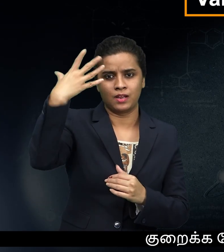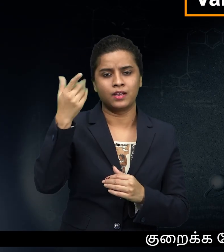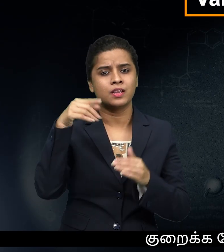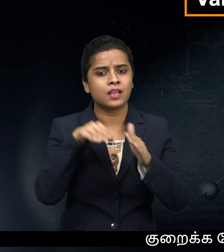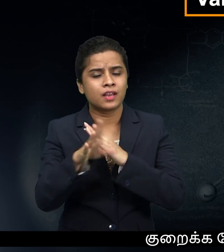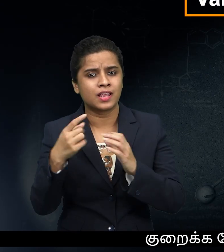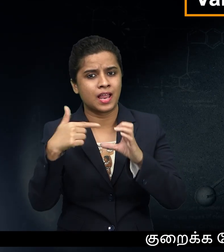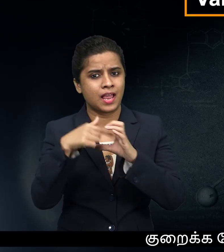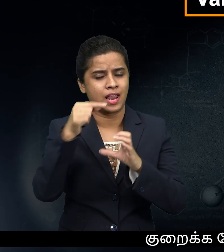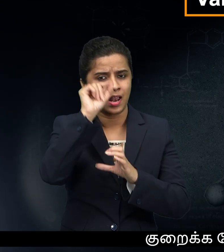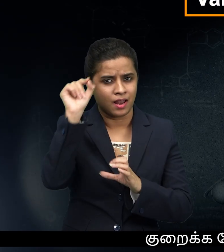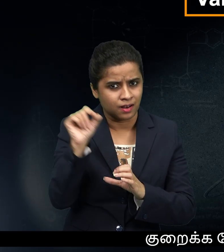அவசியம்.